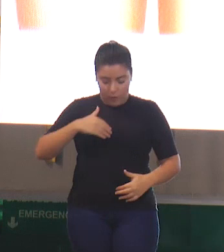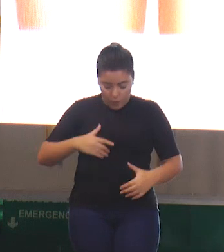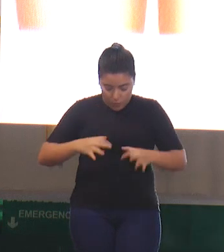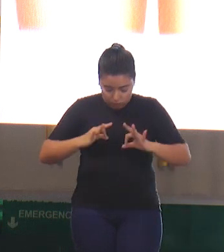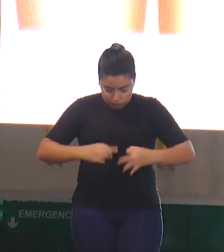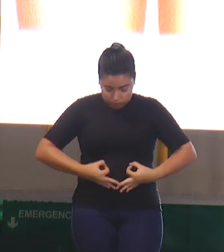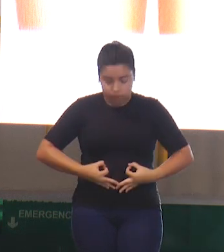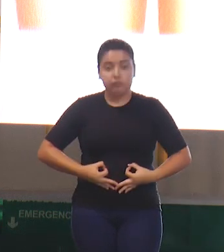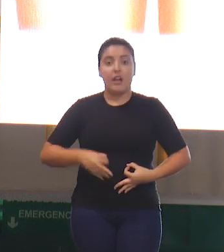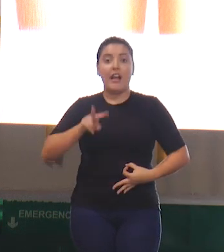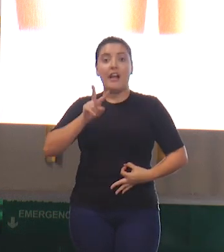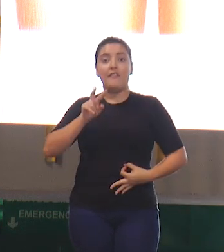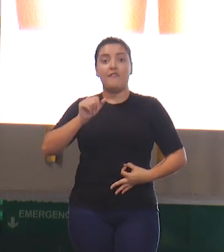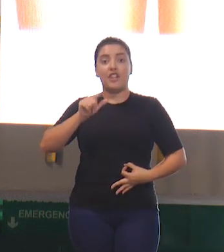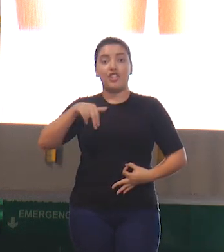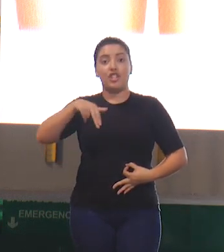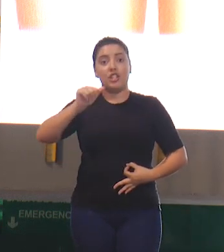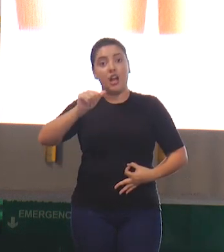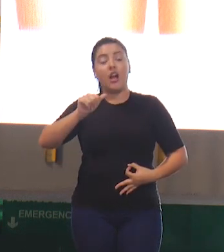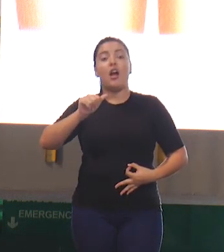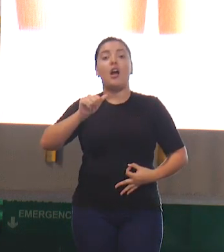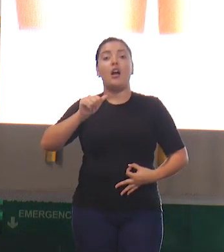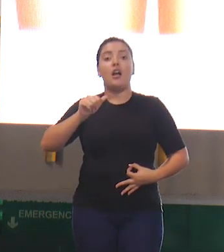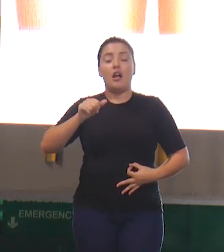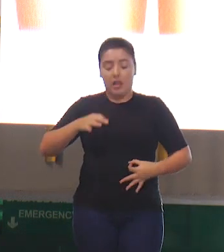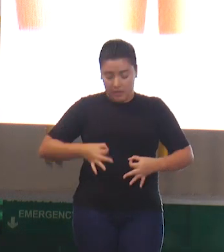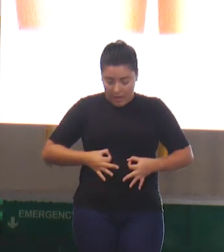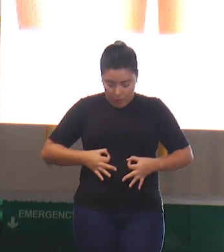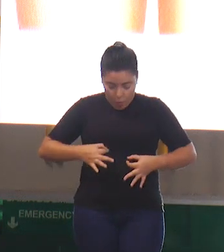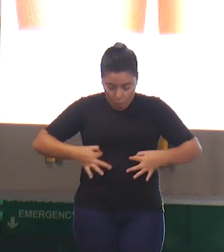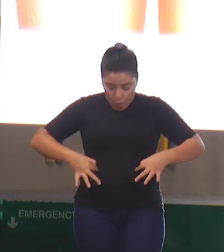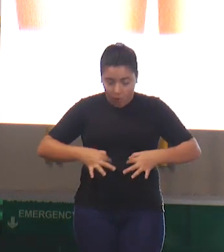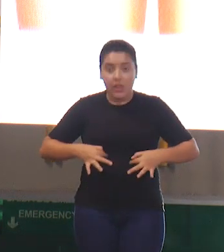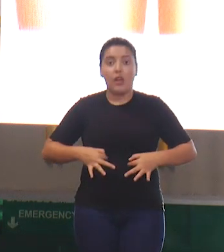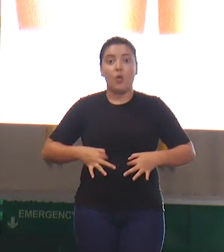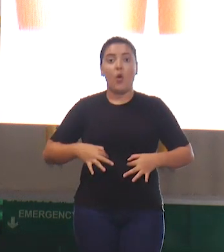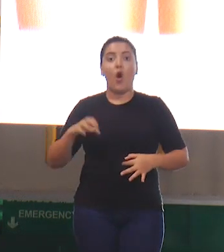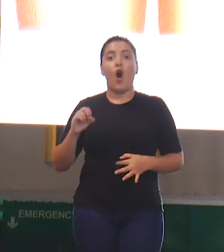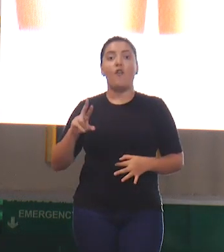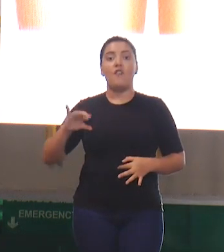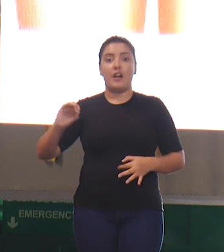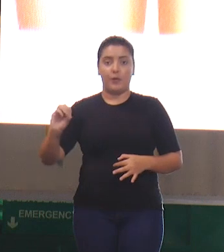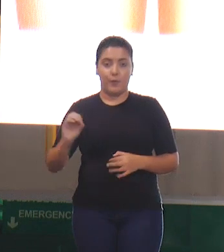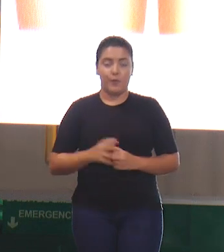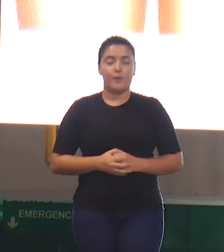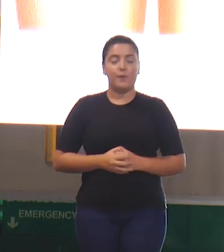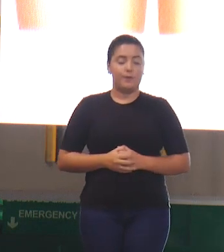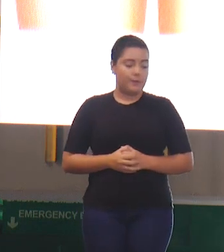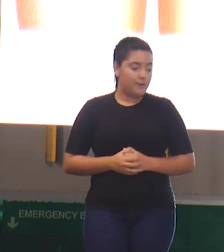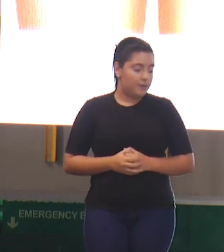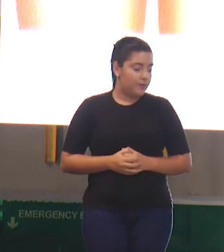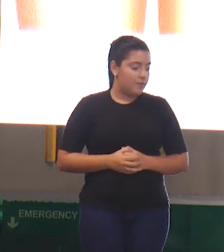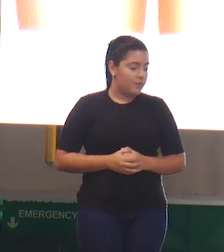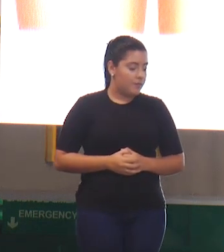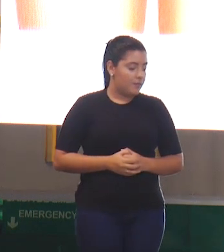útero, tubas uterinas e ovário, ok? Vamos ver cada uma delas.